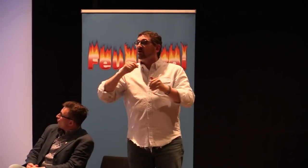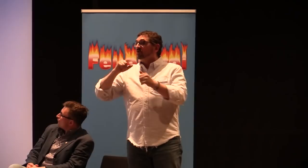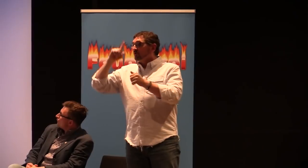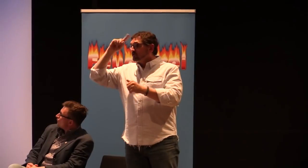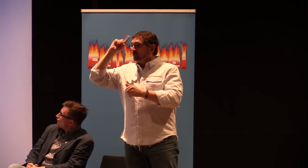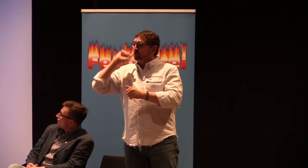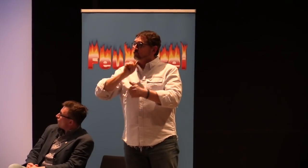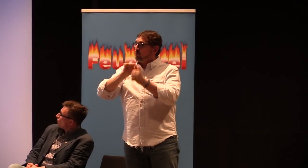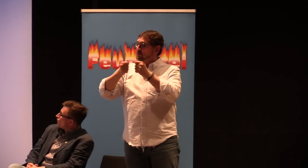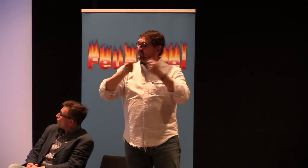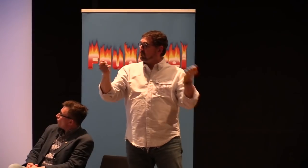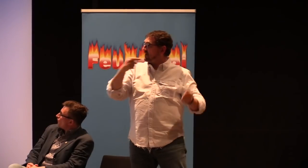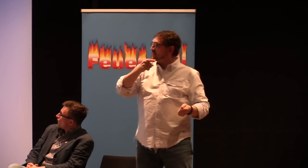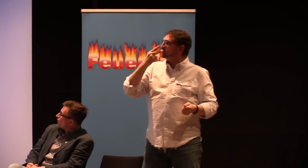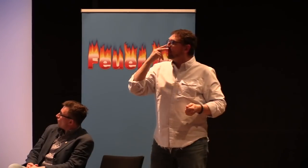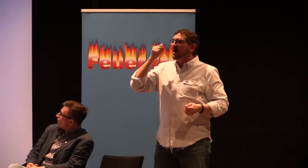1831. Und hier habe ich ein Trockendiagramm